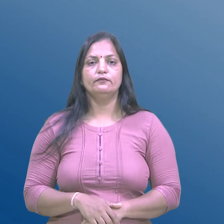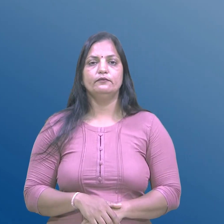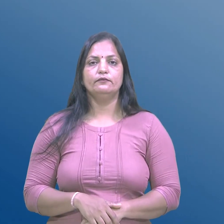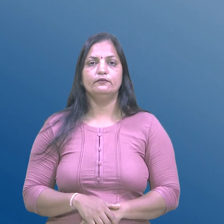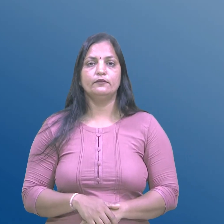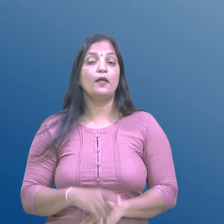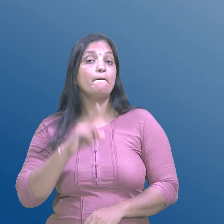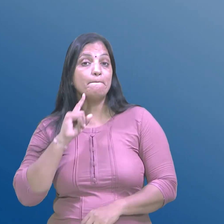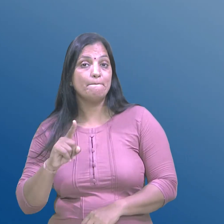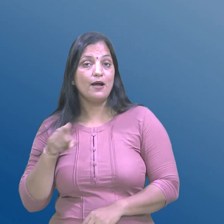પરંતુ આવો બદલાવ,